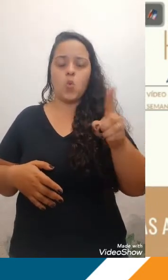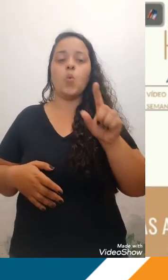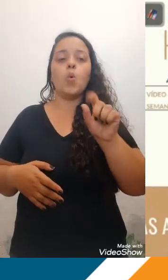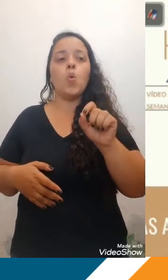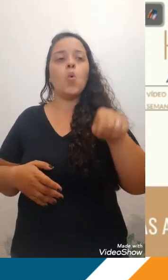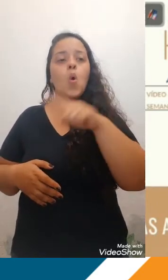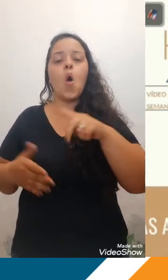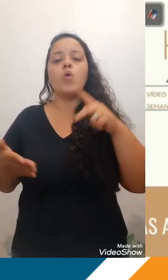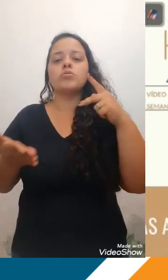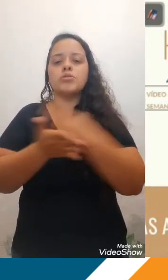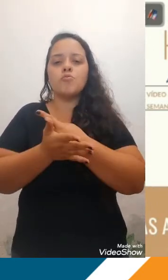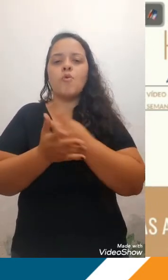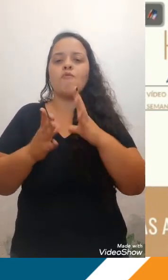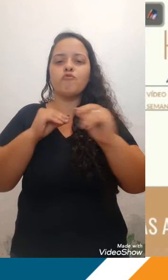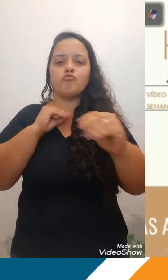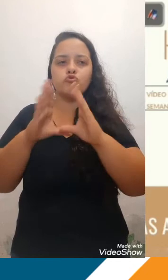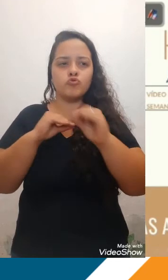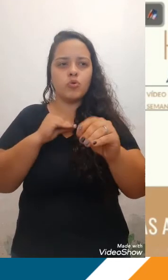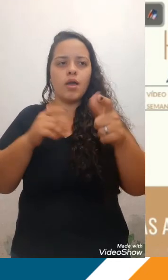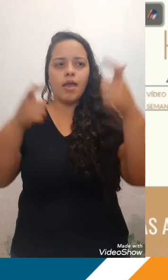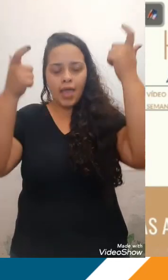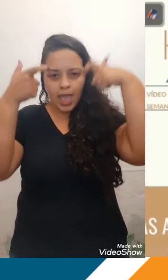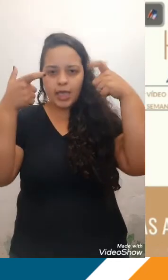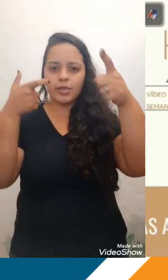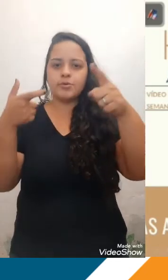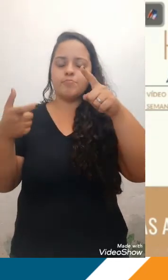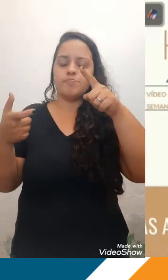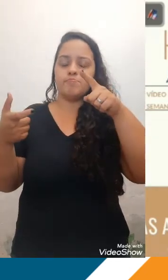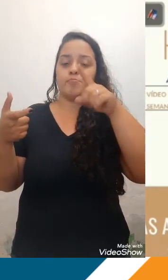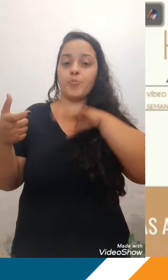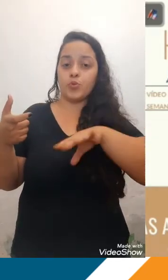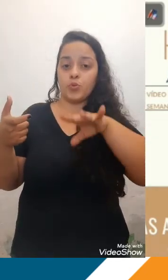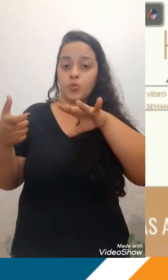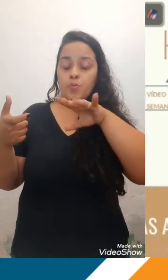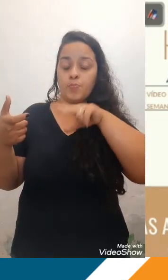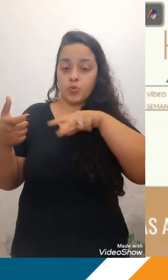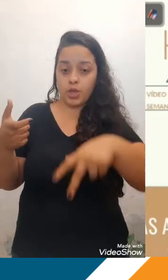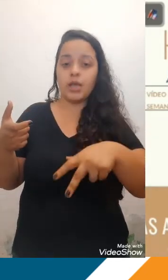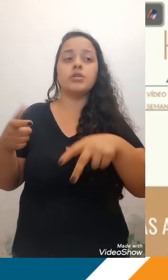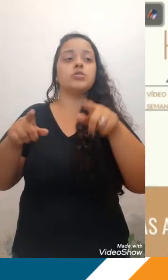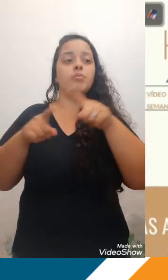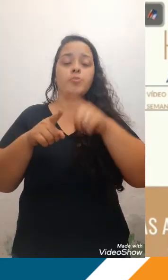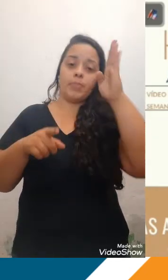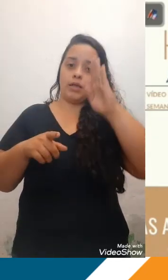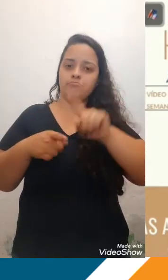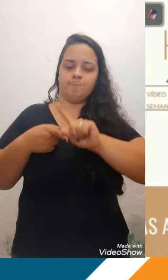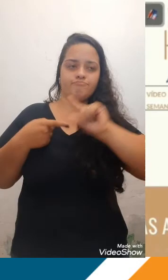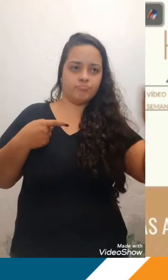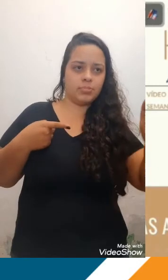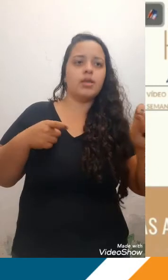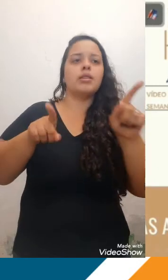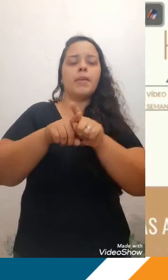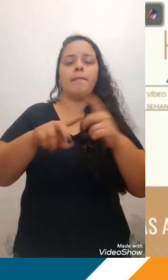onde resultou na fuga de Dom João, o rei português, para o Brasil e a prisão do rei espanhol por parte de